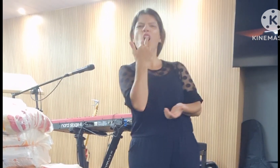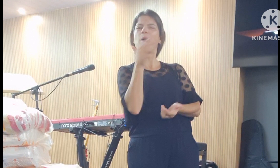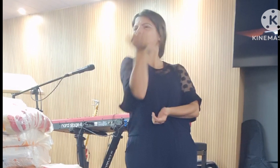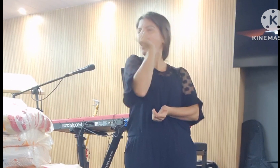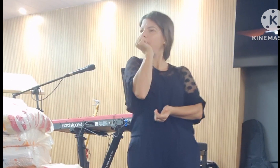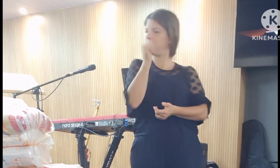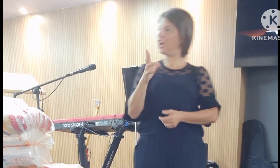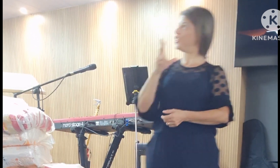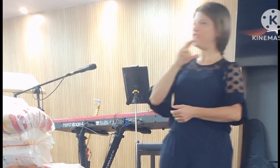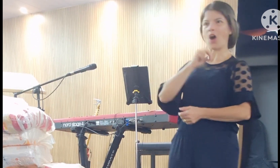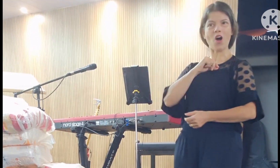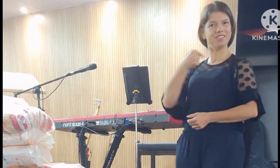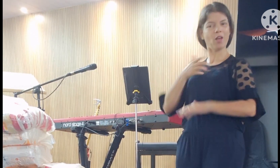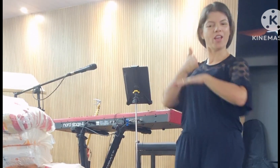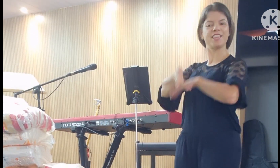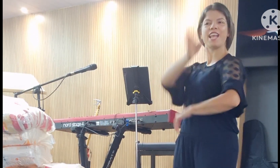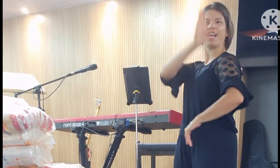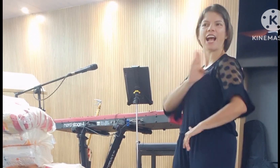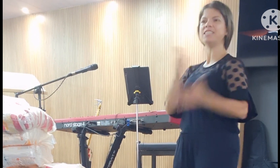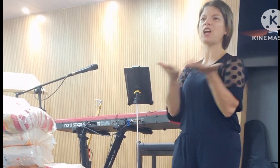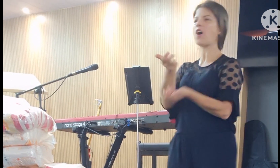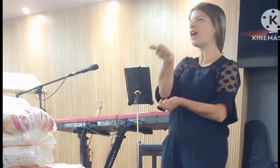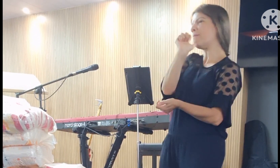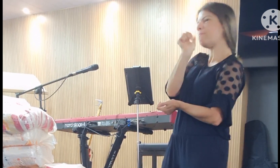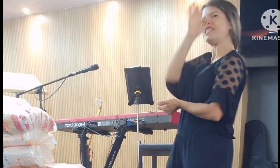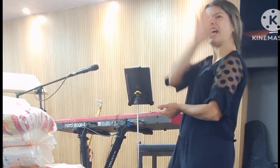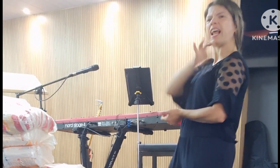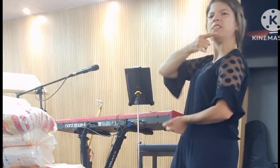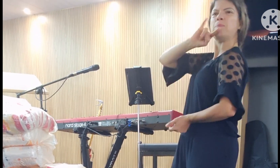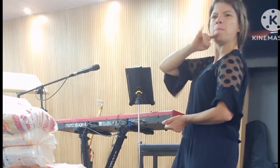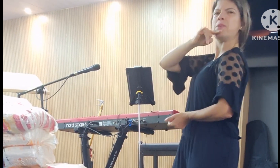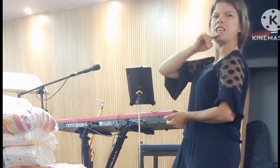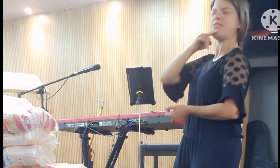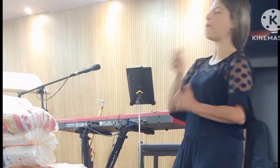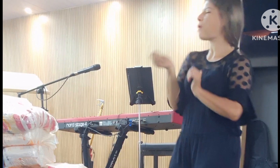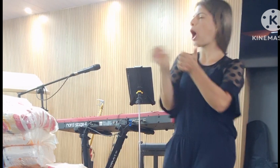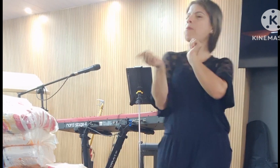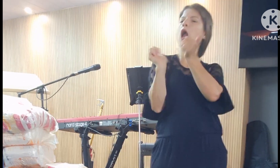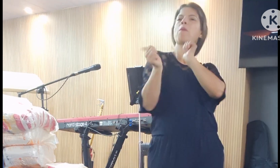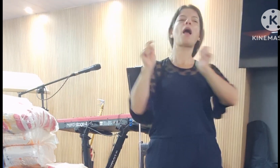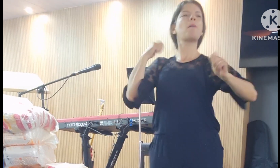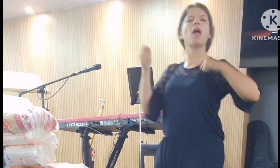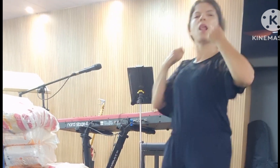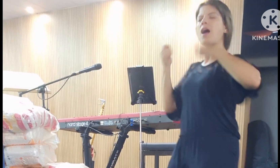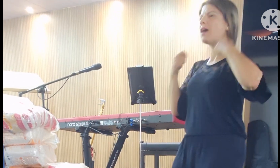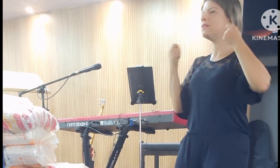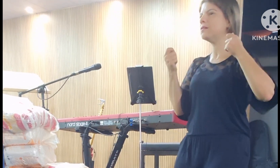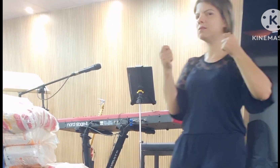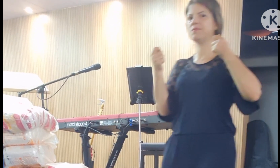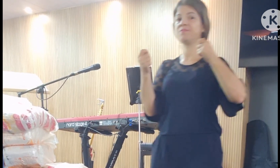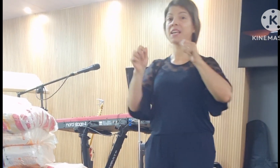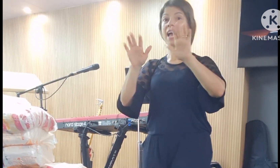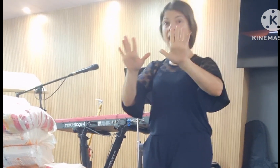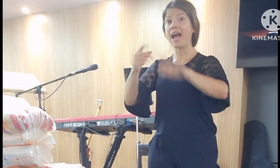hoje eu estou bonito na festa hoje, hein? Já entrei de graça, estou recebendo bebida de graça. Na hora que eu